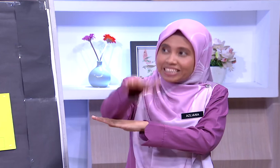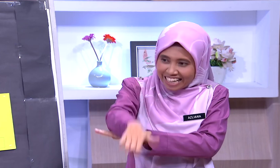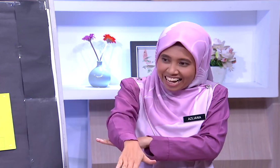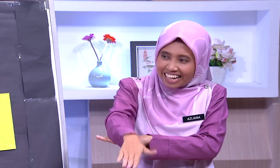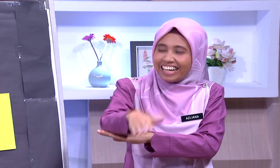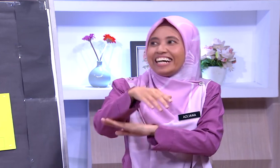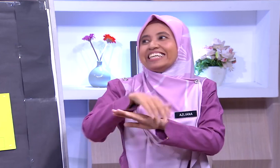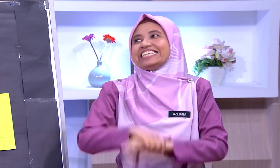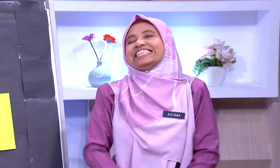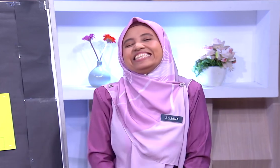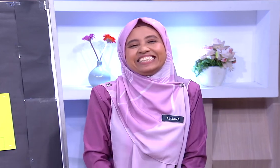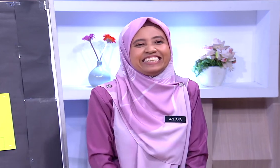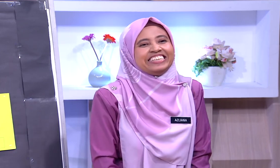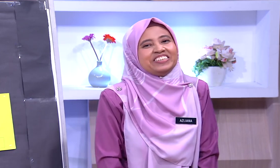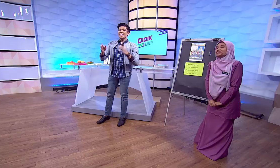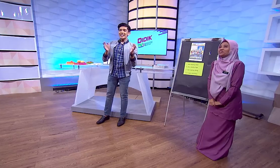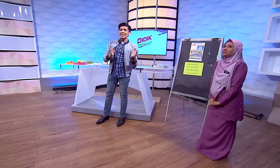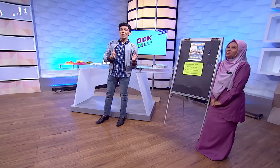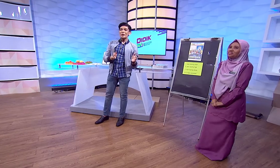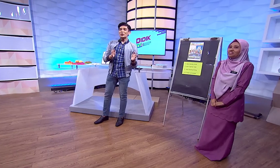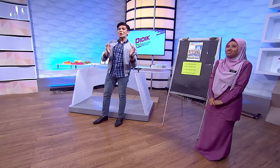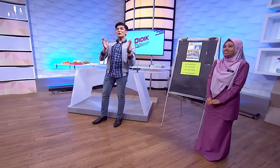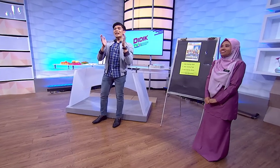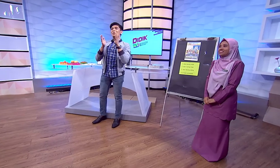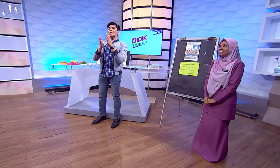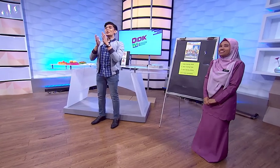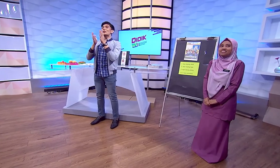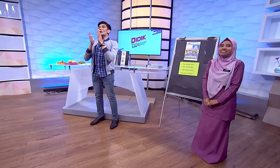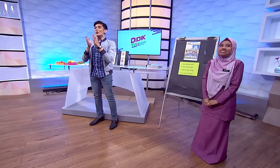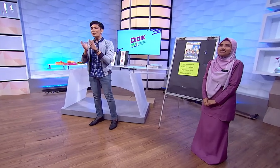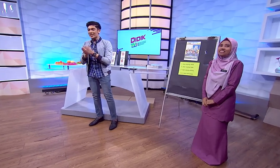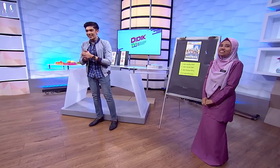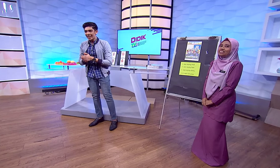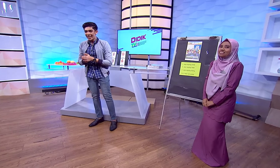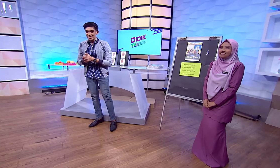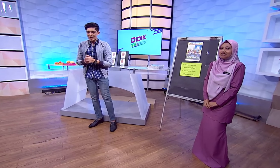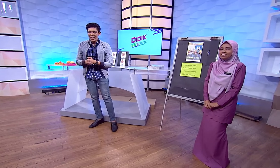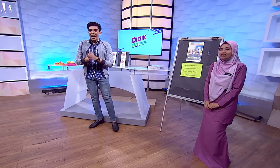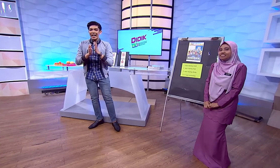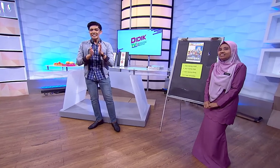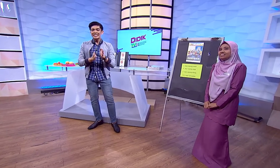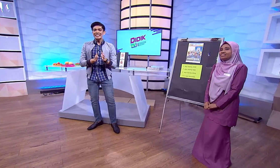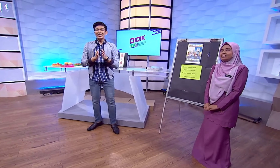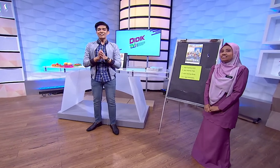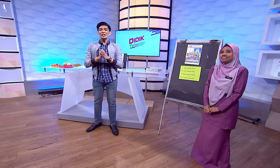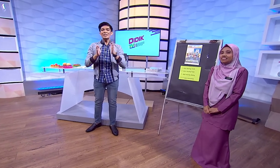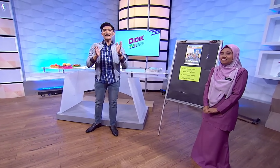pertama itu dia kami pada 02.00 petang esok hanya di diri